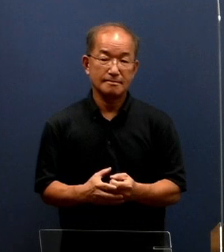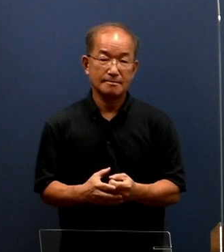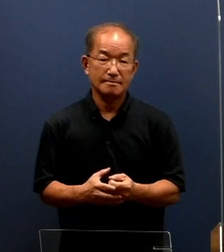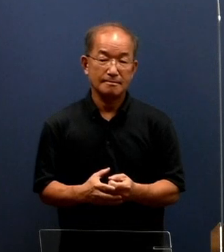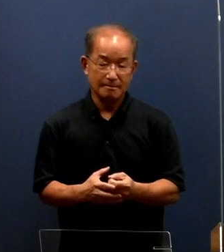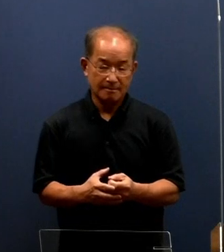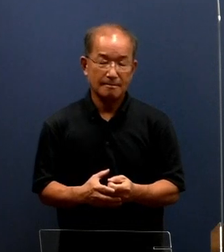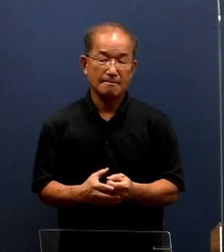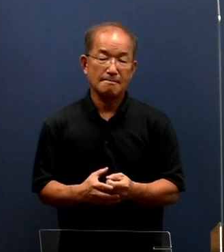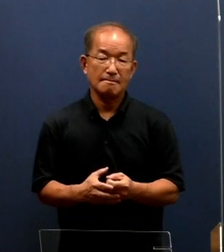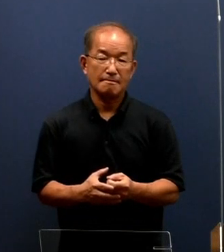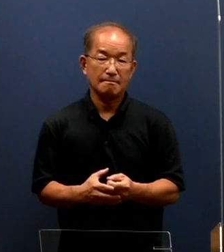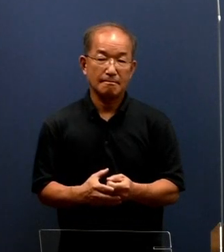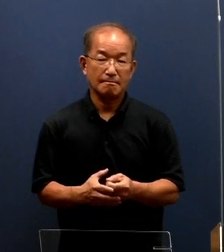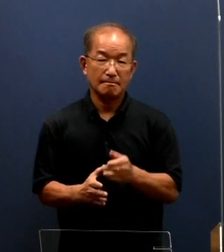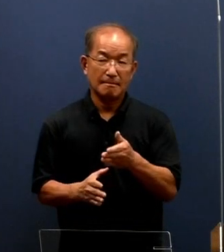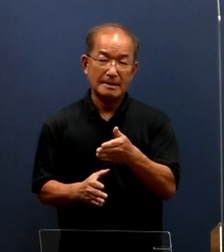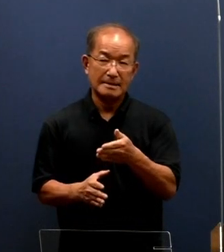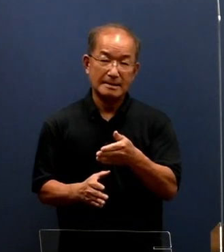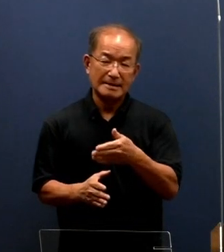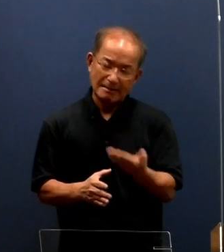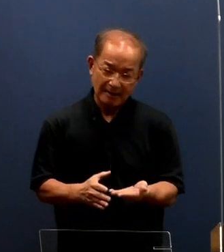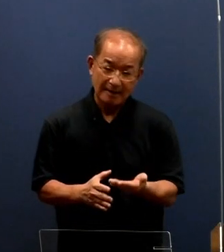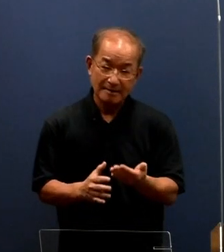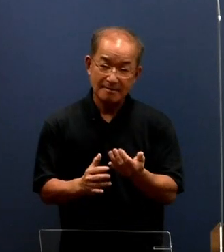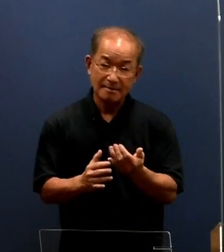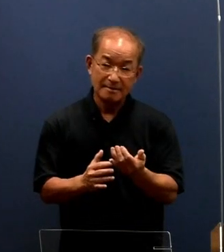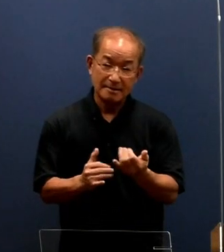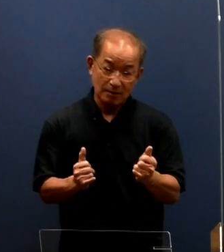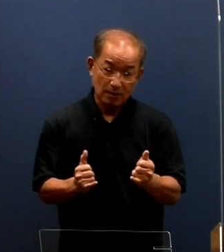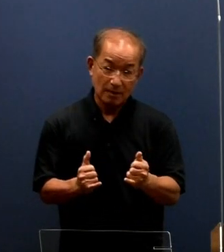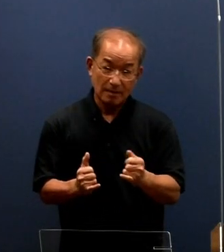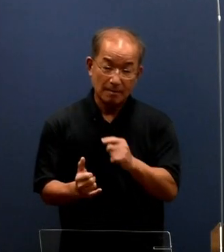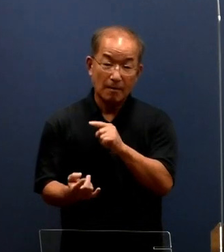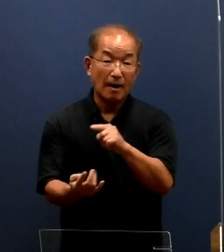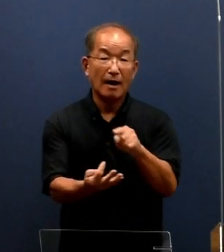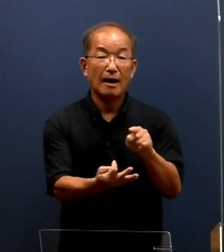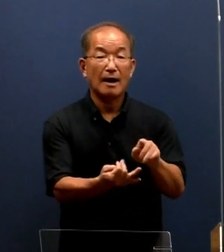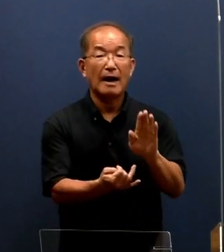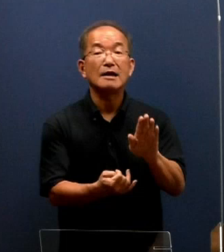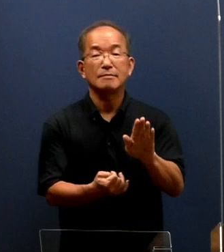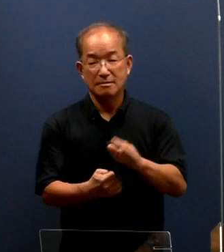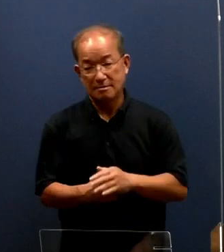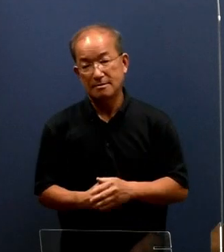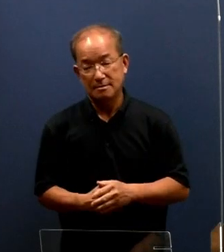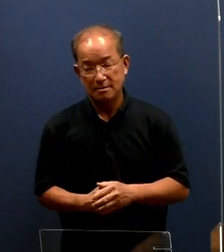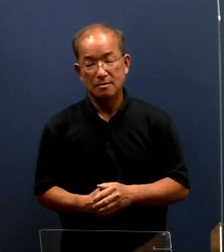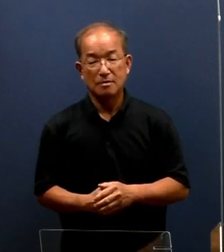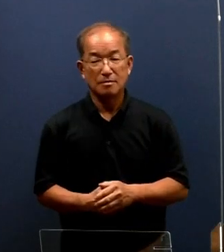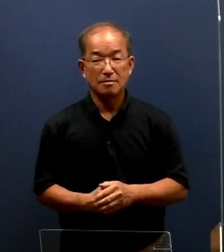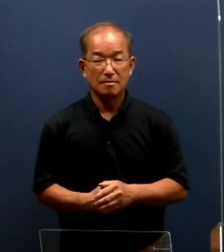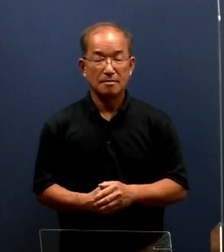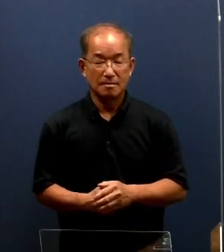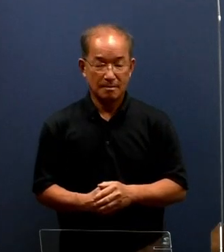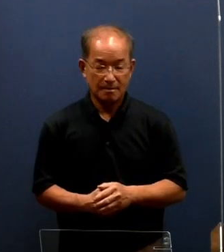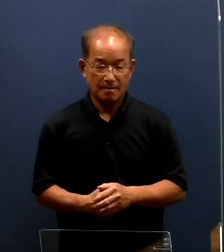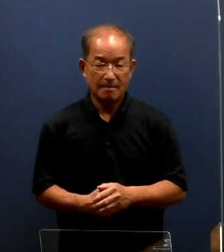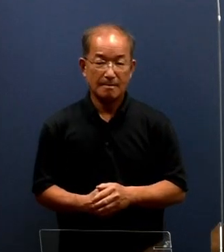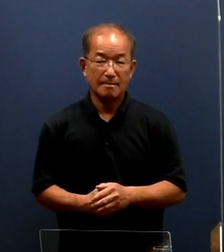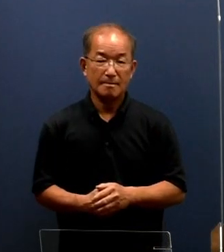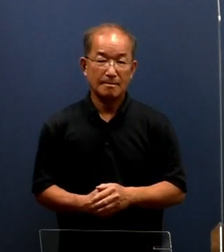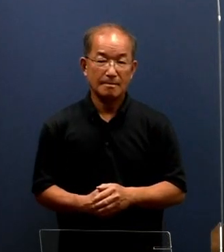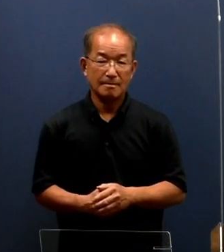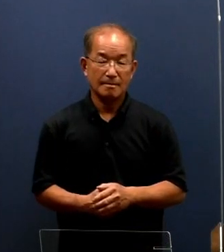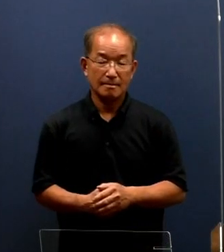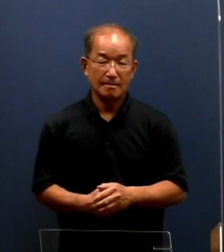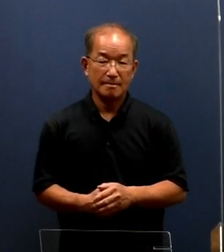亡くなられている方が最近、多いですから、まあ、それは そういう要因ですよ。でただ